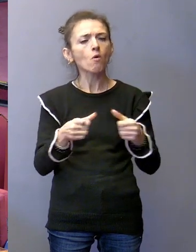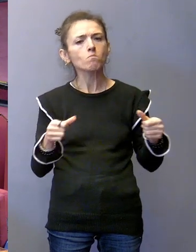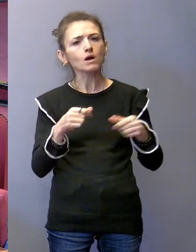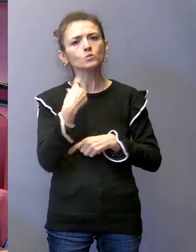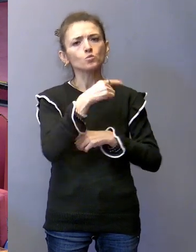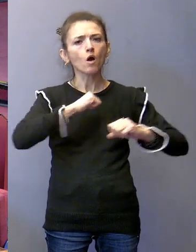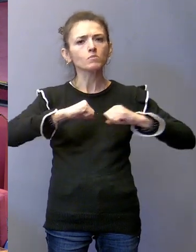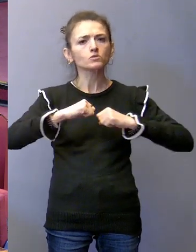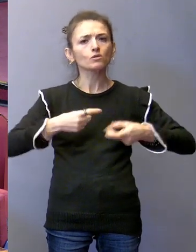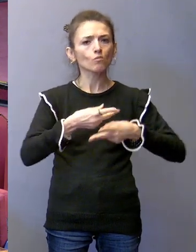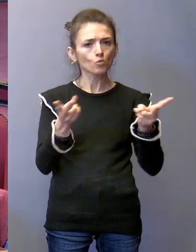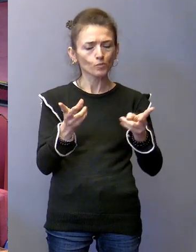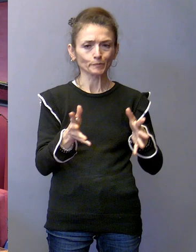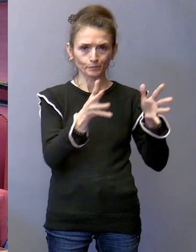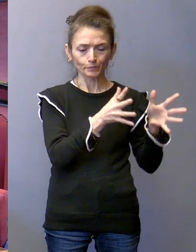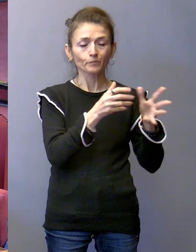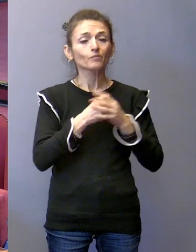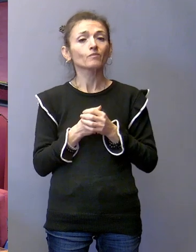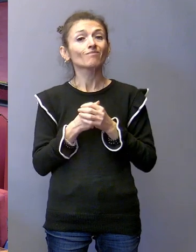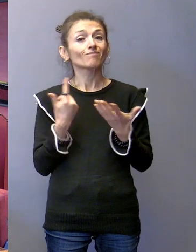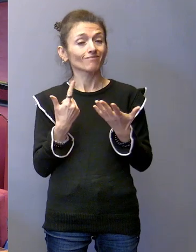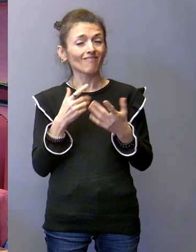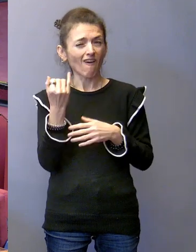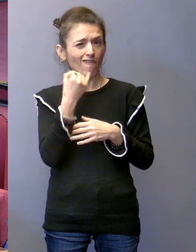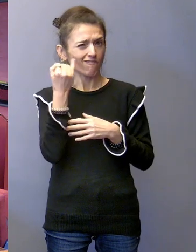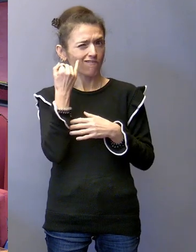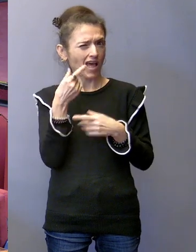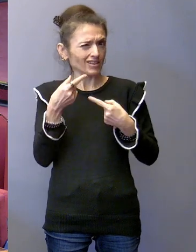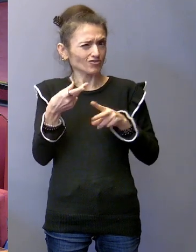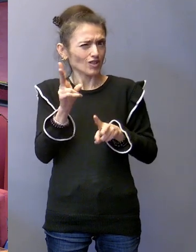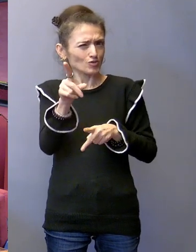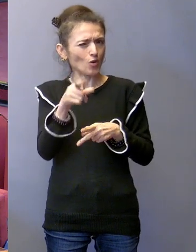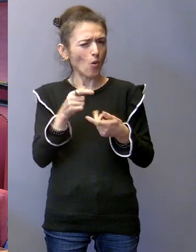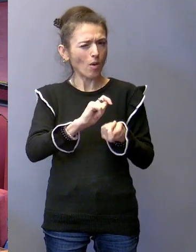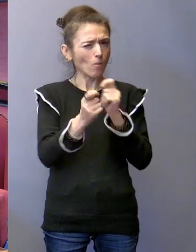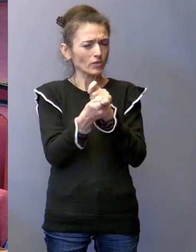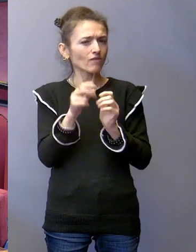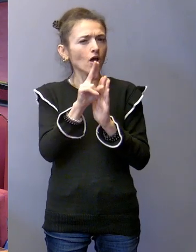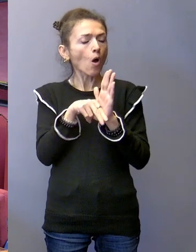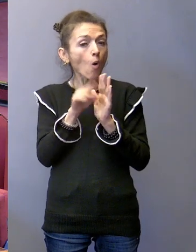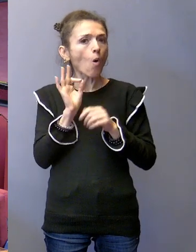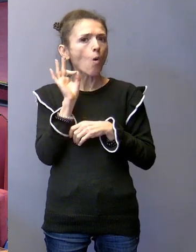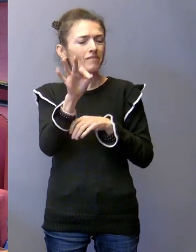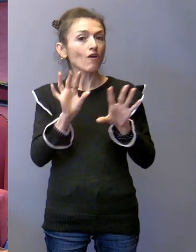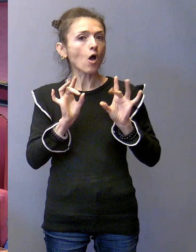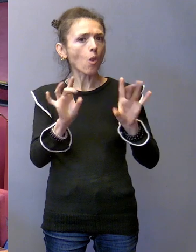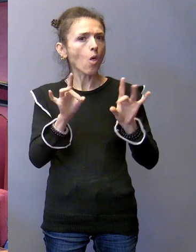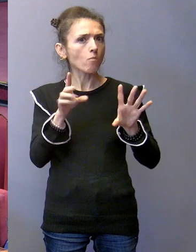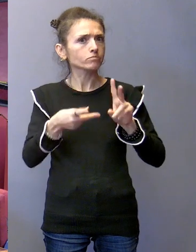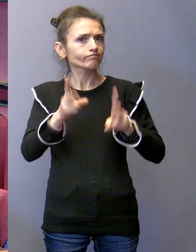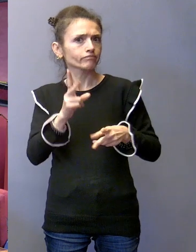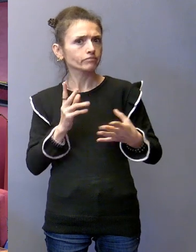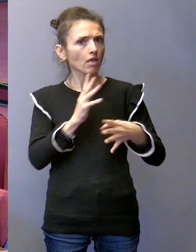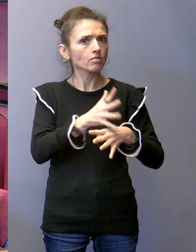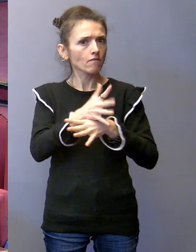tenuto conto che la facilitazione che si introduce con la proposta di modifica normativa al fine di liberalizzare maggiormente operatività